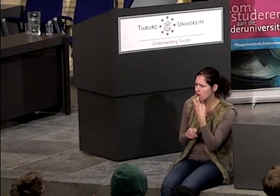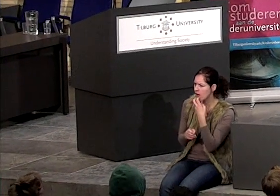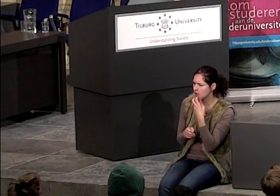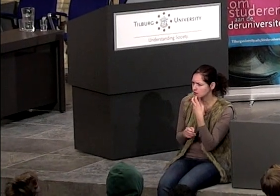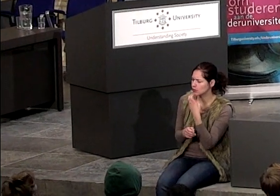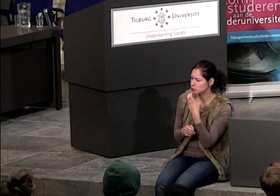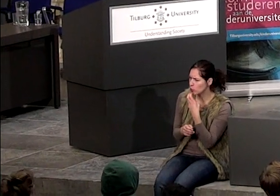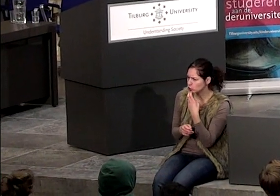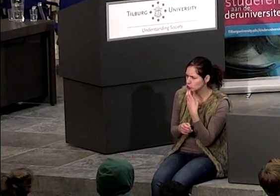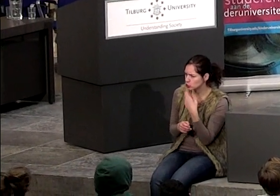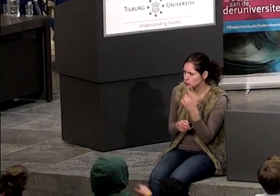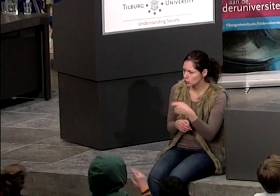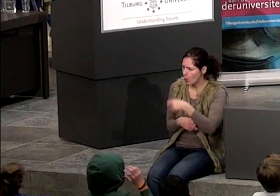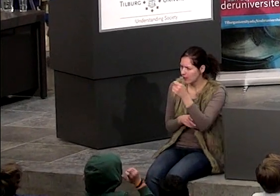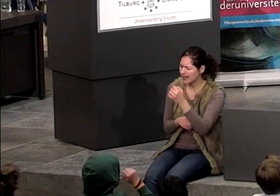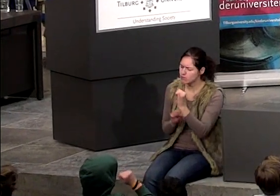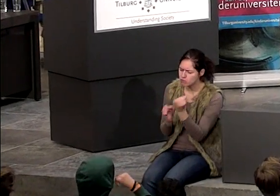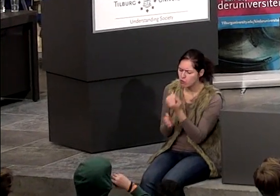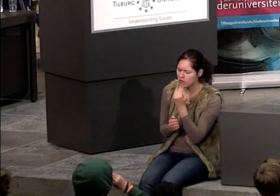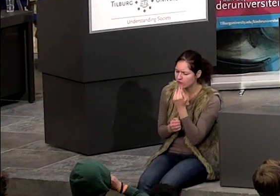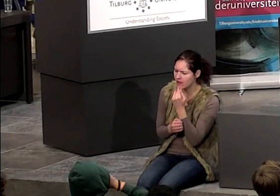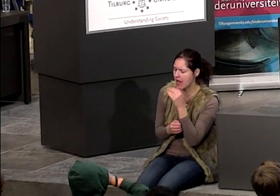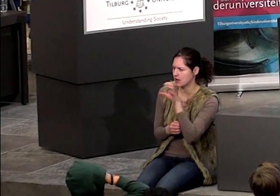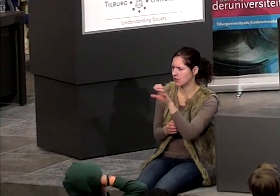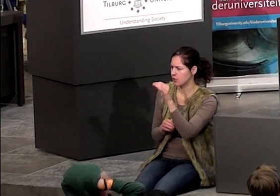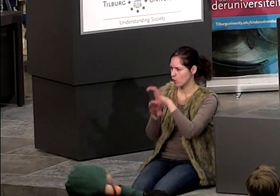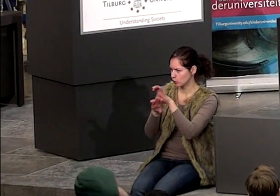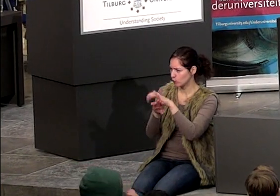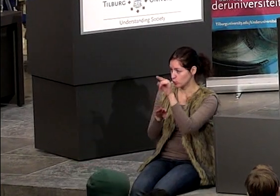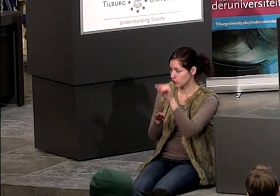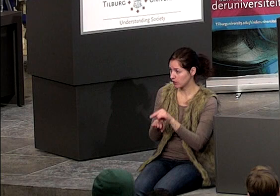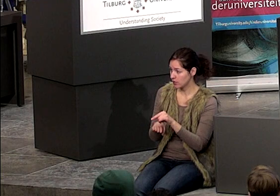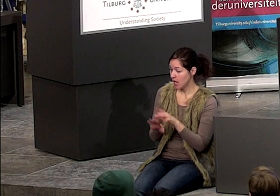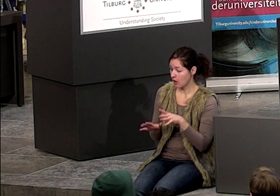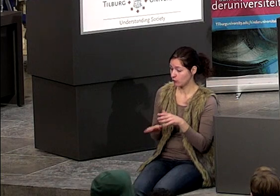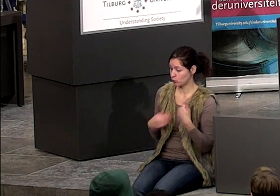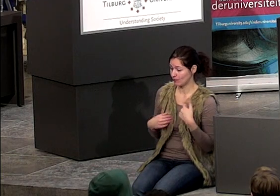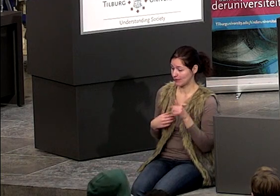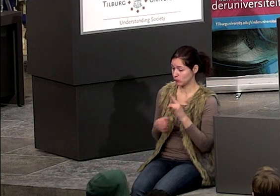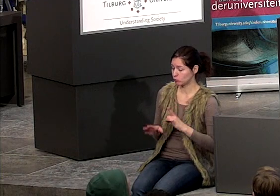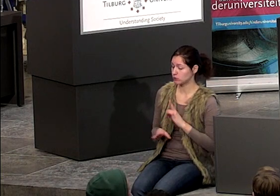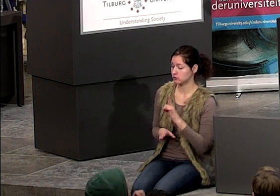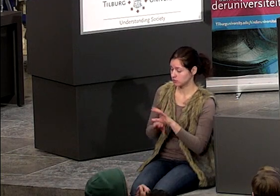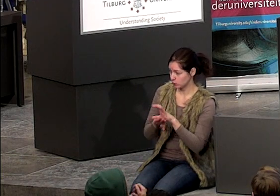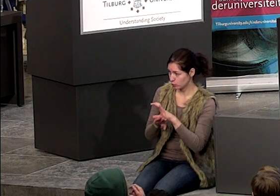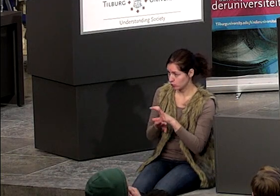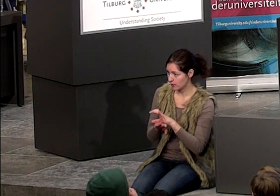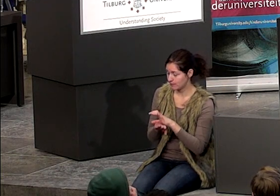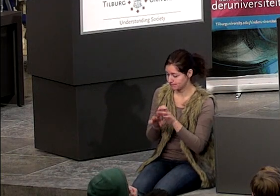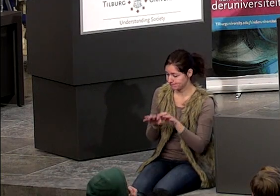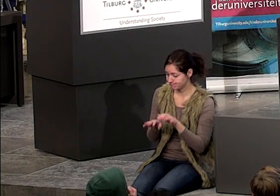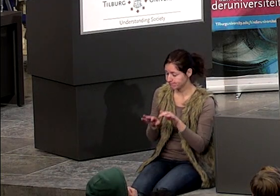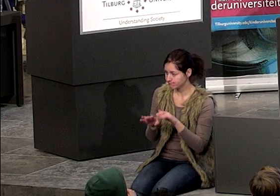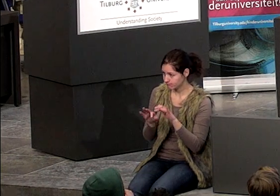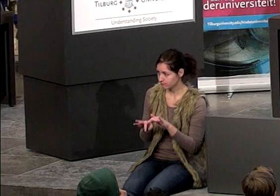dokters die opgeleid worden aan de universiteit. En die moeten af en toe moeten die testen afleggen. En dan trekt de computer een